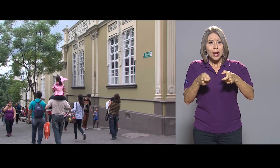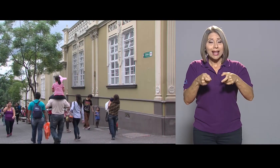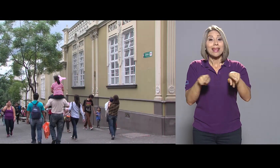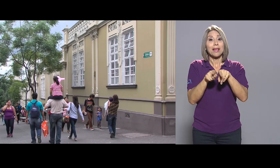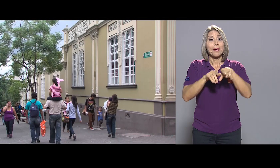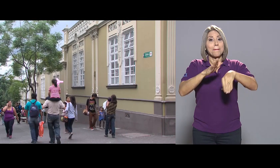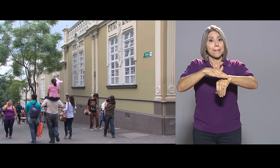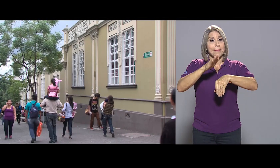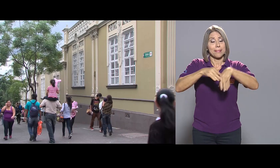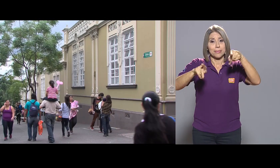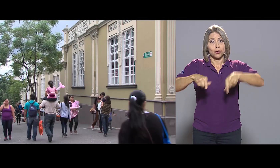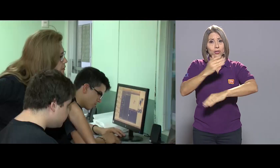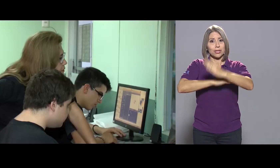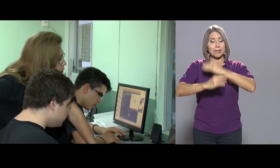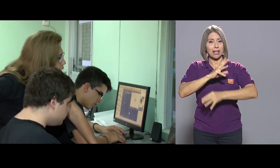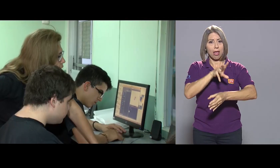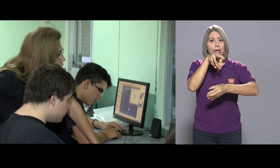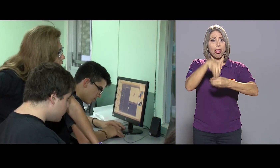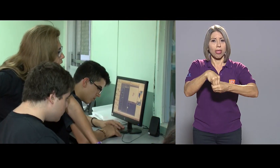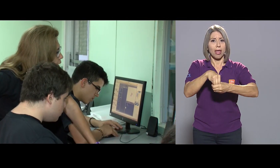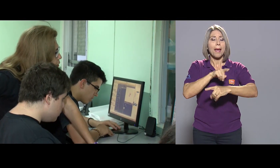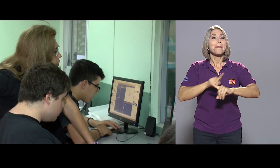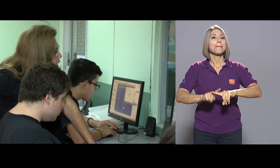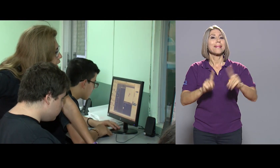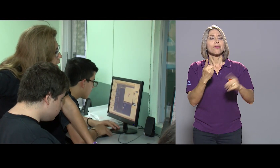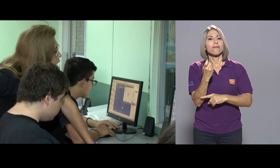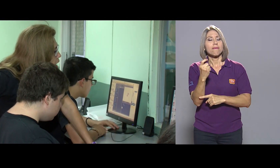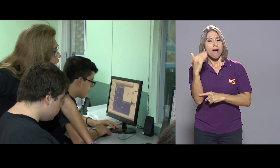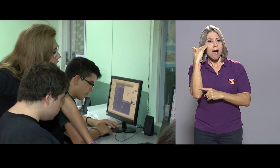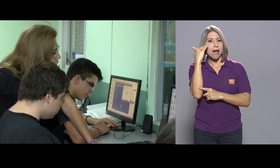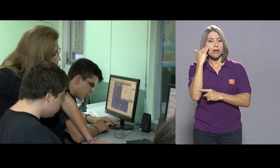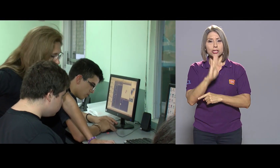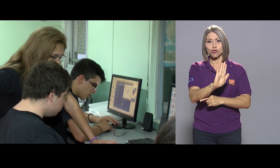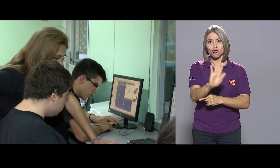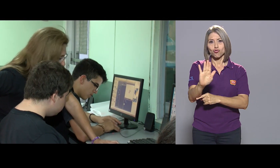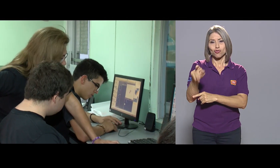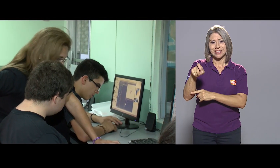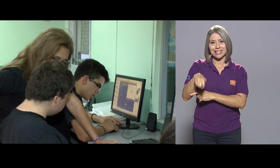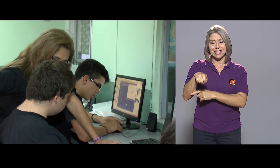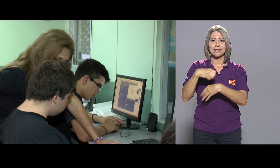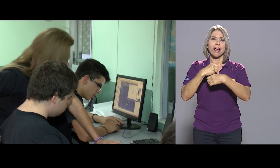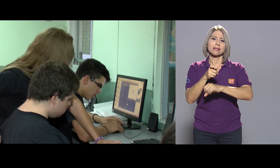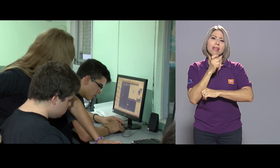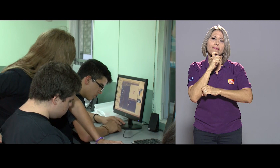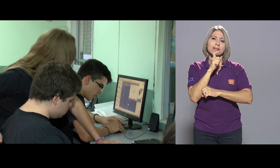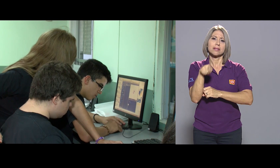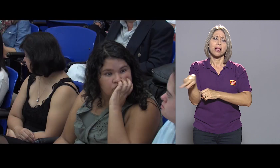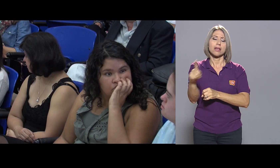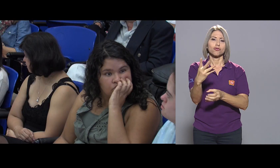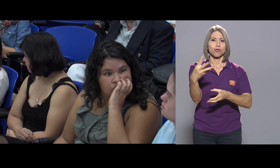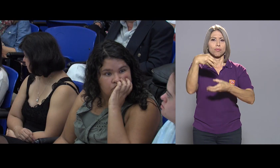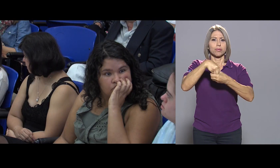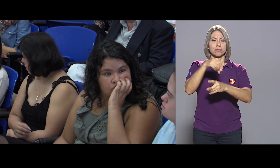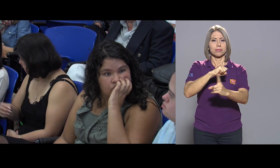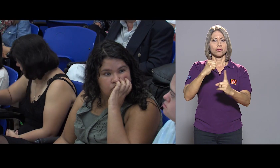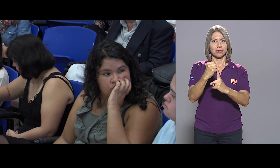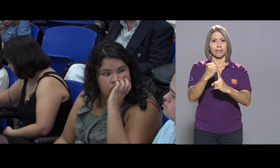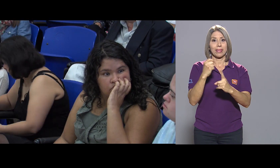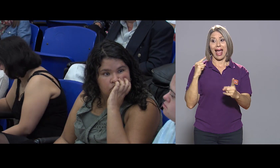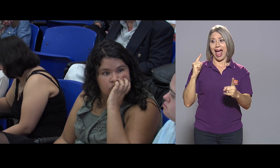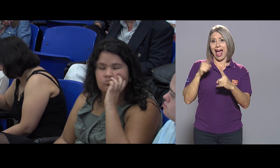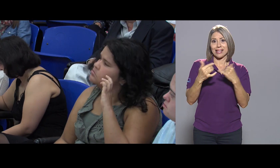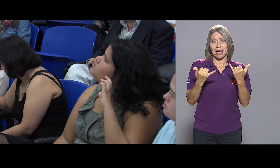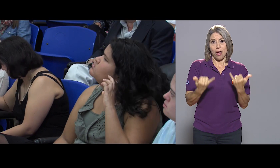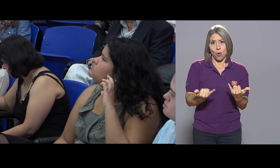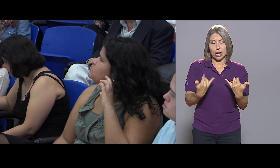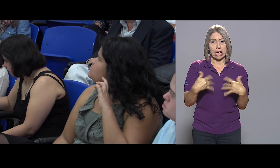las personas con discapacidad, pero la falta de conocimiento sobre sus necesidades dificulta que se integren a la sociedad. Hasta